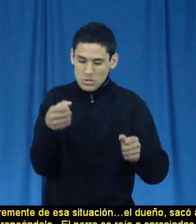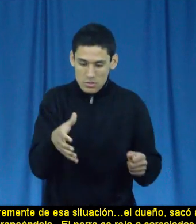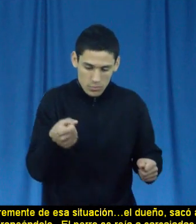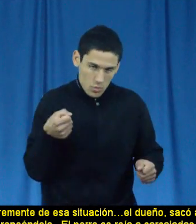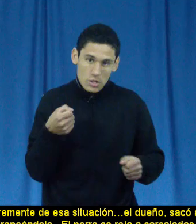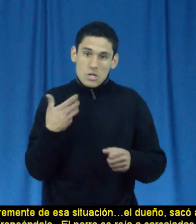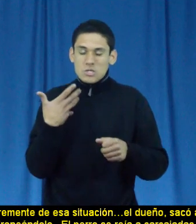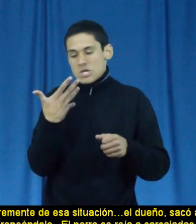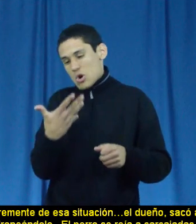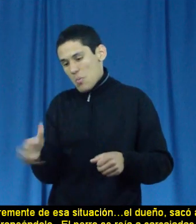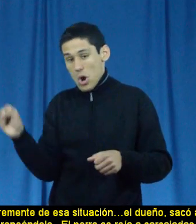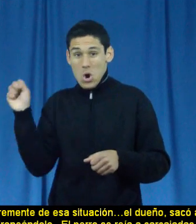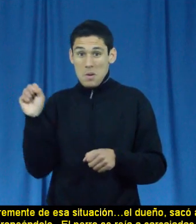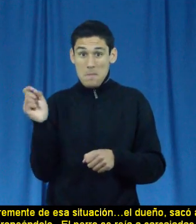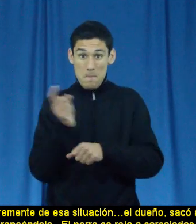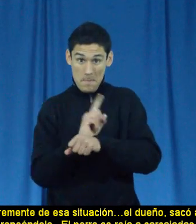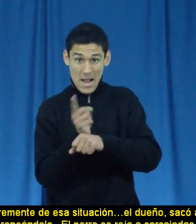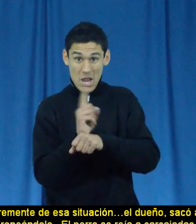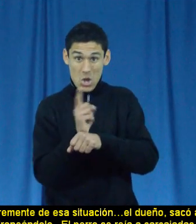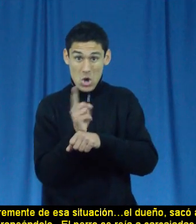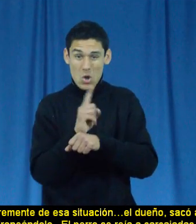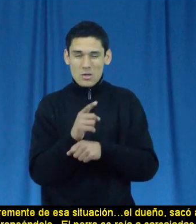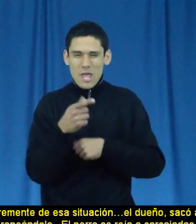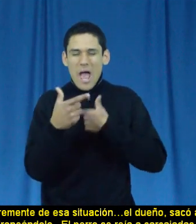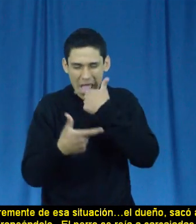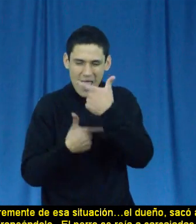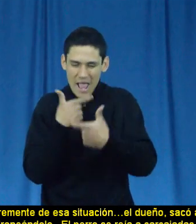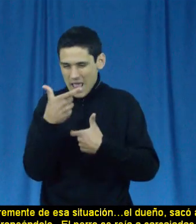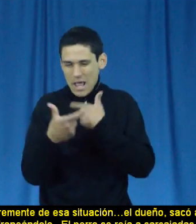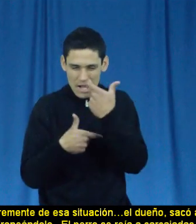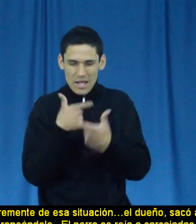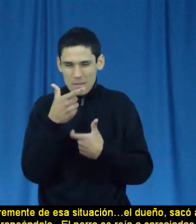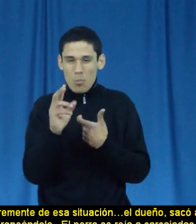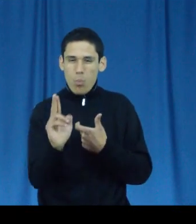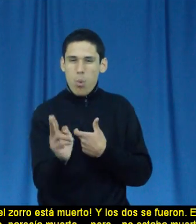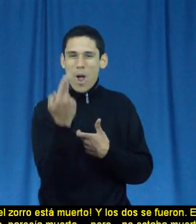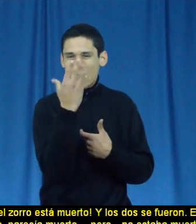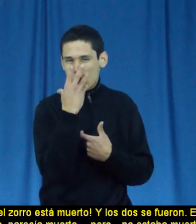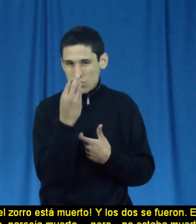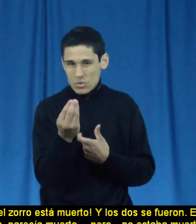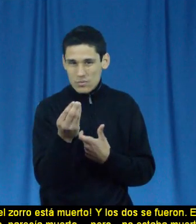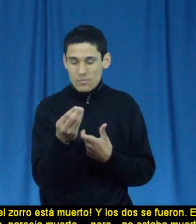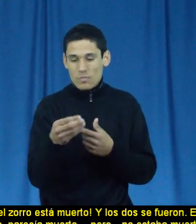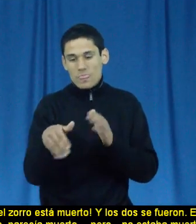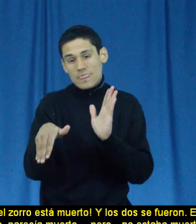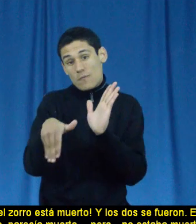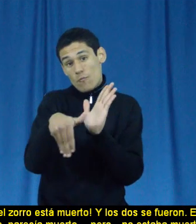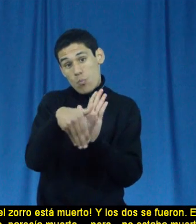tironeándolo. El perro se reía a carcajadas,